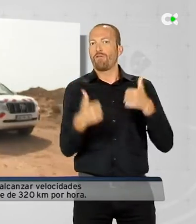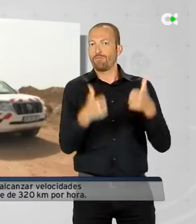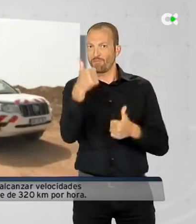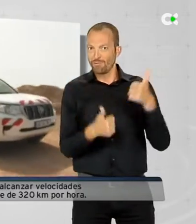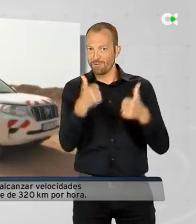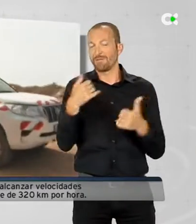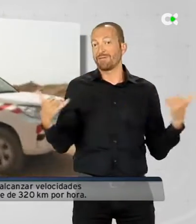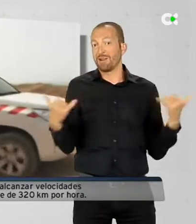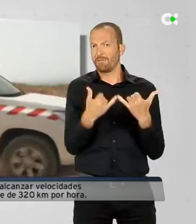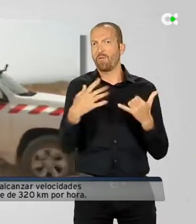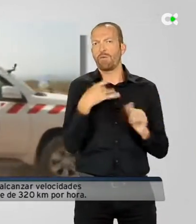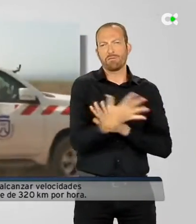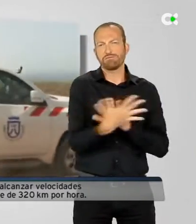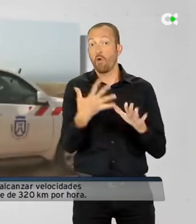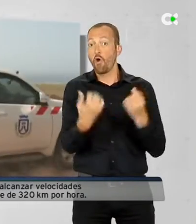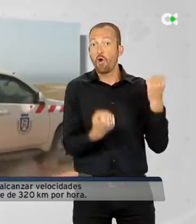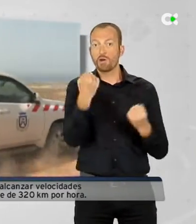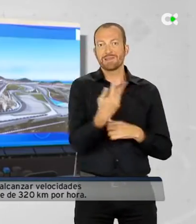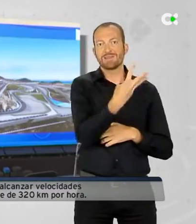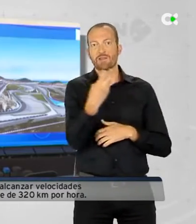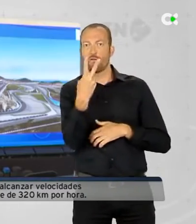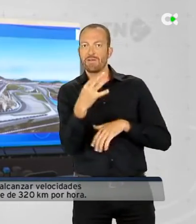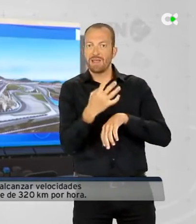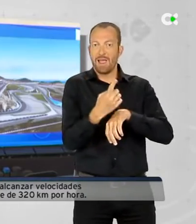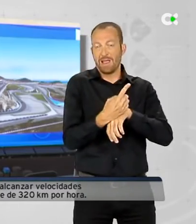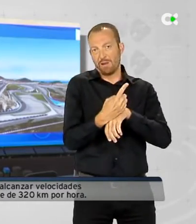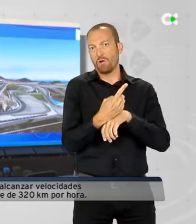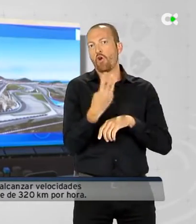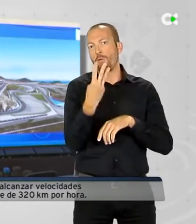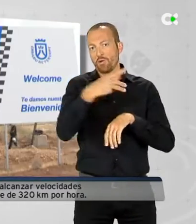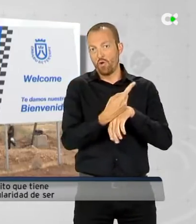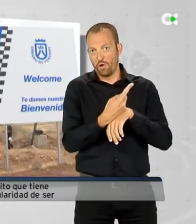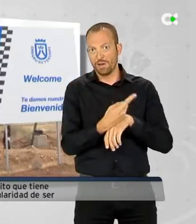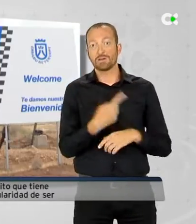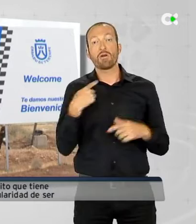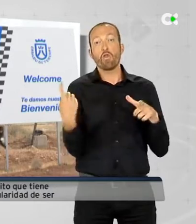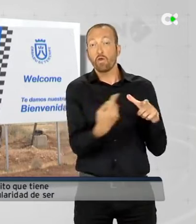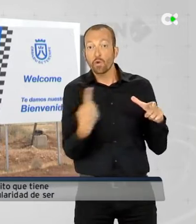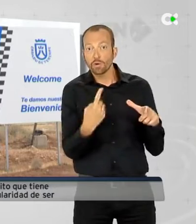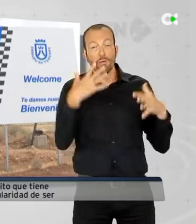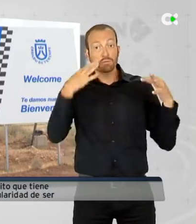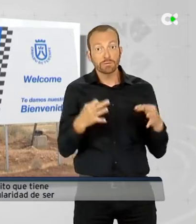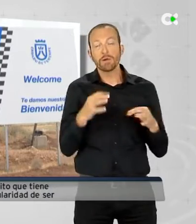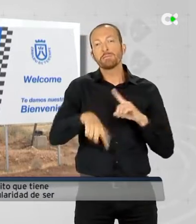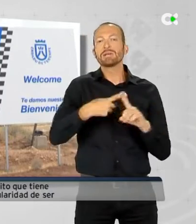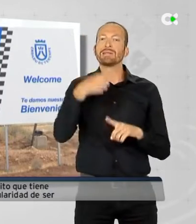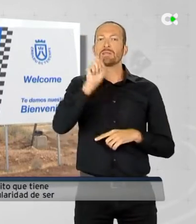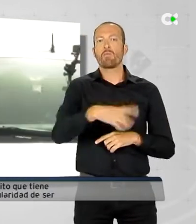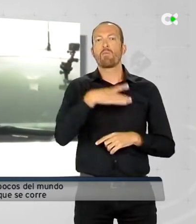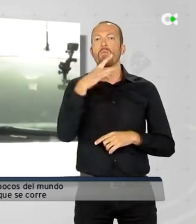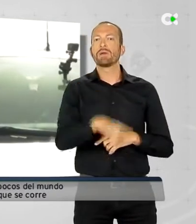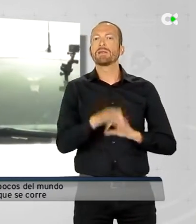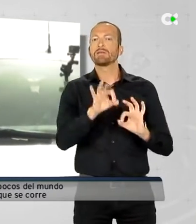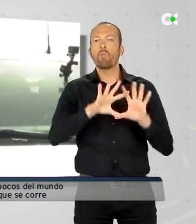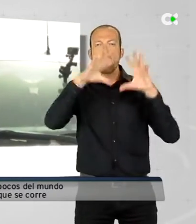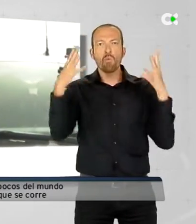podrán alcanzar velocidades máximas en coche de 320 kilómetros por hora, un circuito que tiene la particularidad de ser uno de